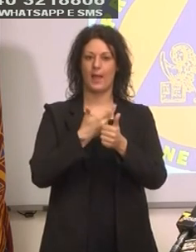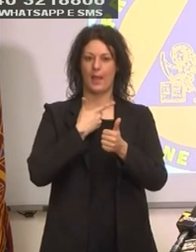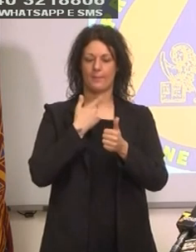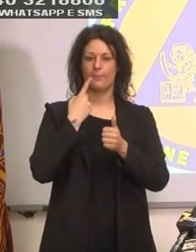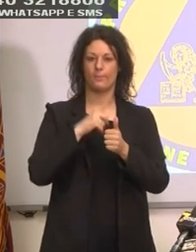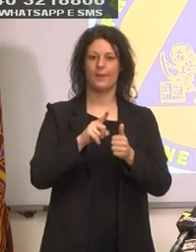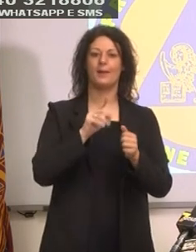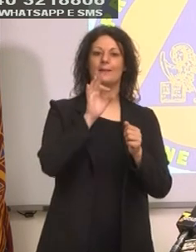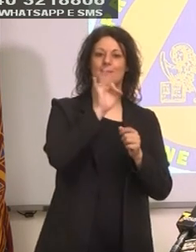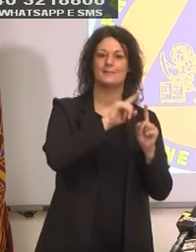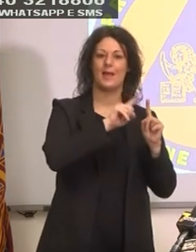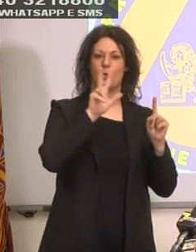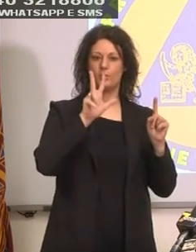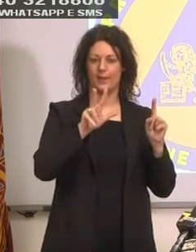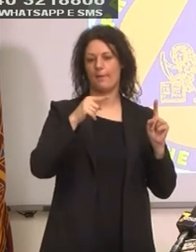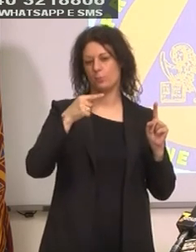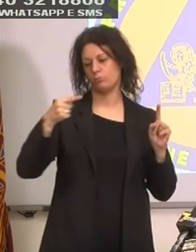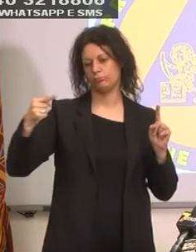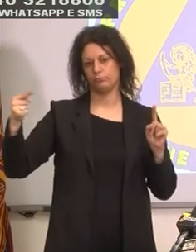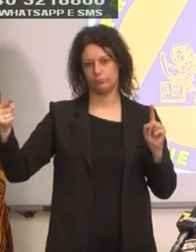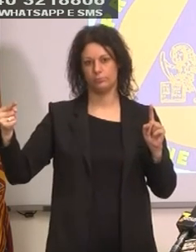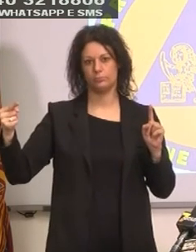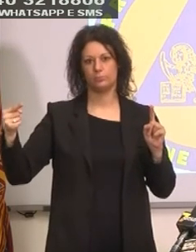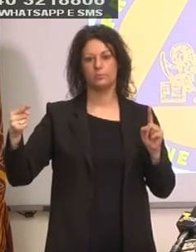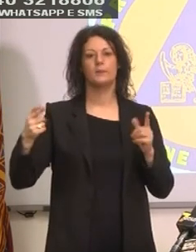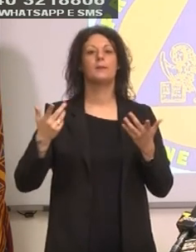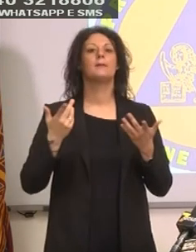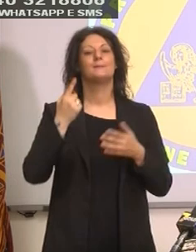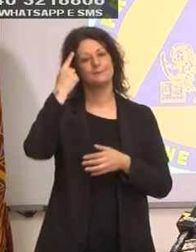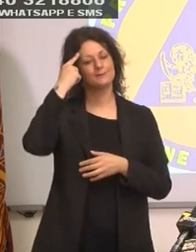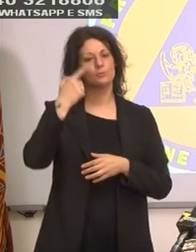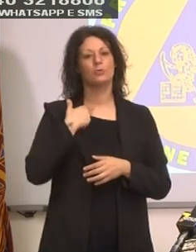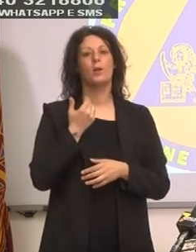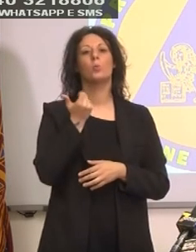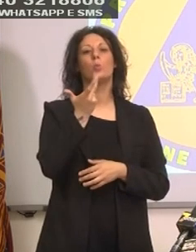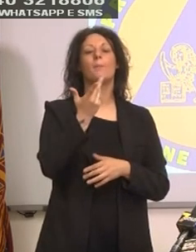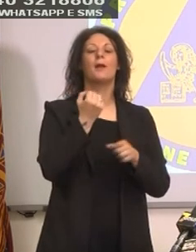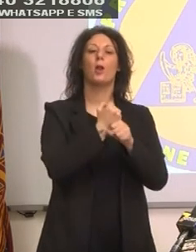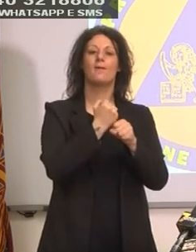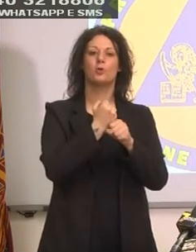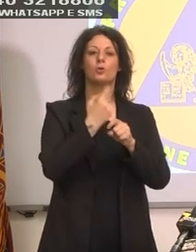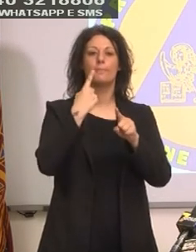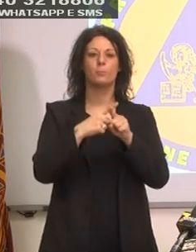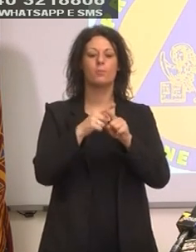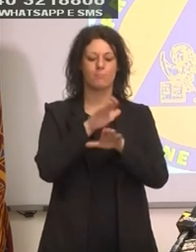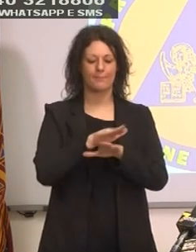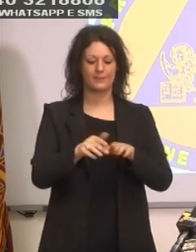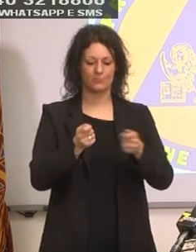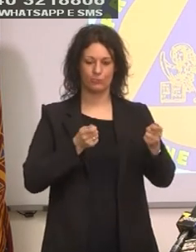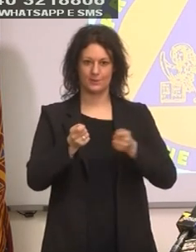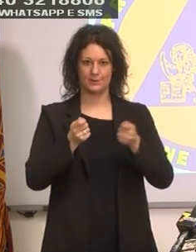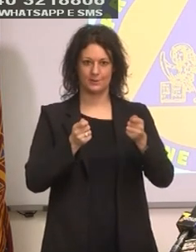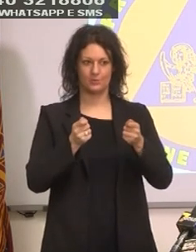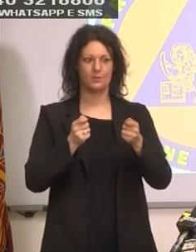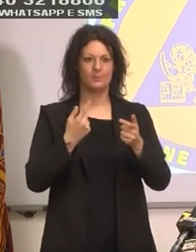0-3 e successivi anni, sono quelle del numero di operatori e la gestione dei bimbi, cioè sono in quelle